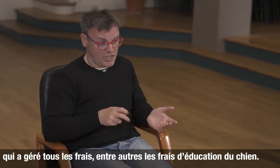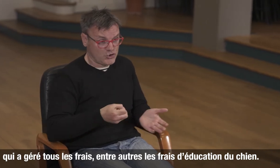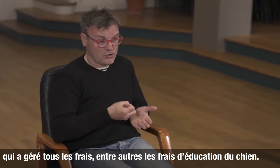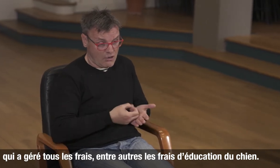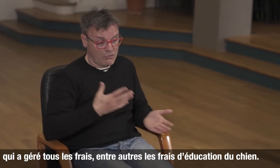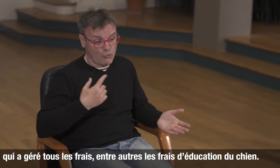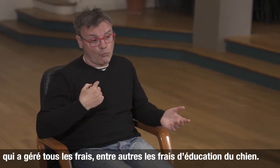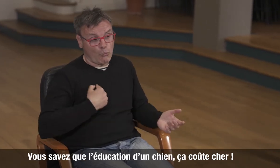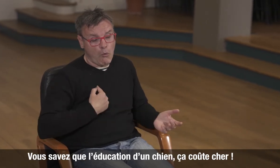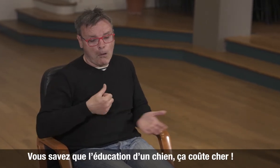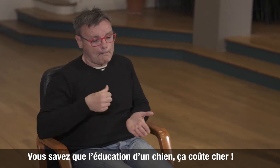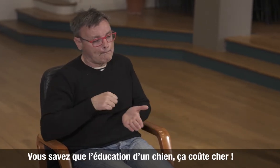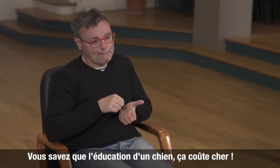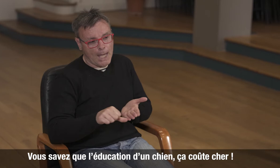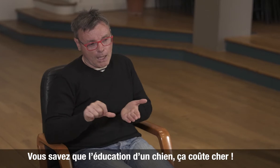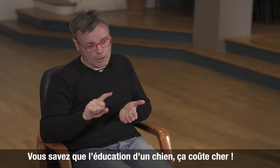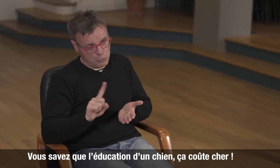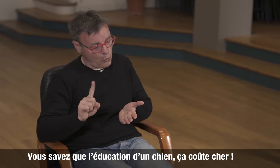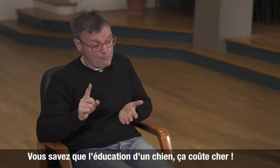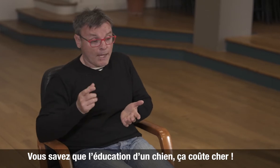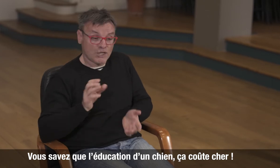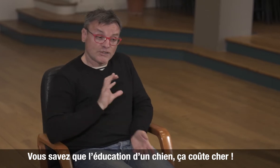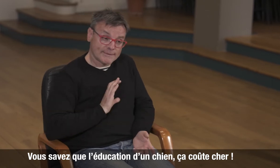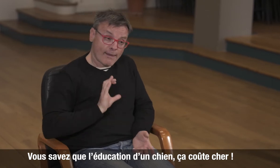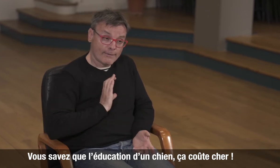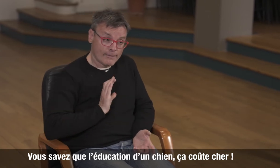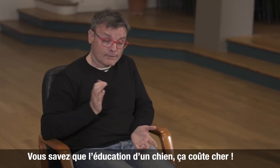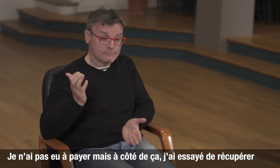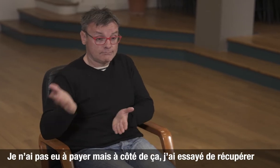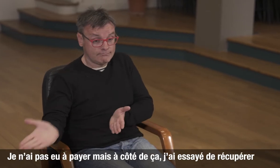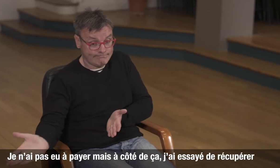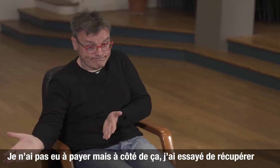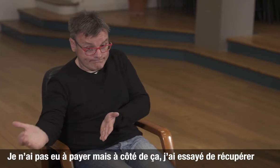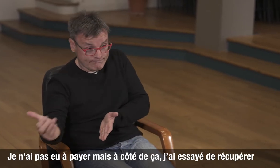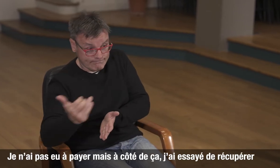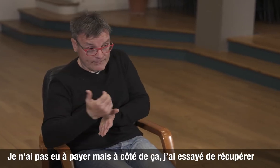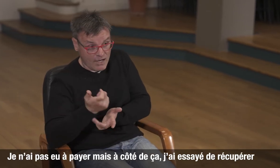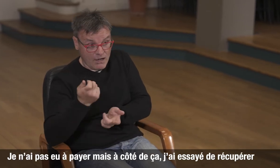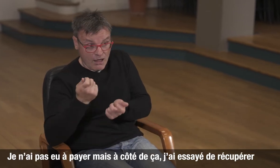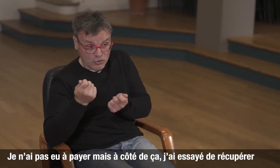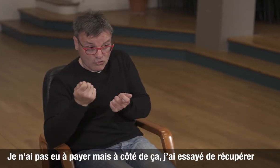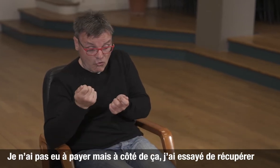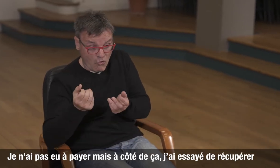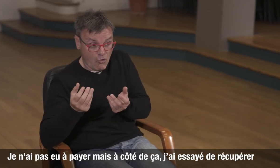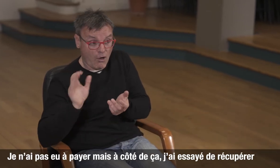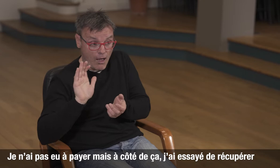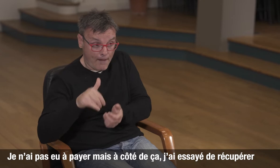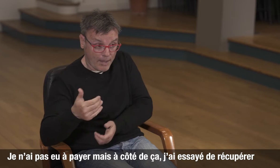les frais de l'éducation du chien. Vous savez que l'éducation d'un chien, ça coûte cher. Donc, je n pas payé. Mais, à côté de ça, j'ai